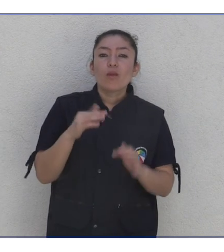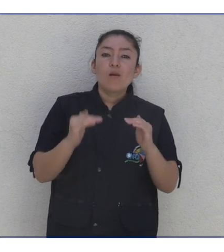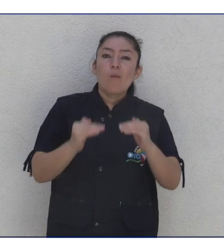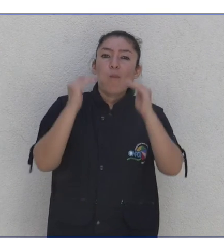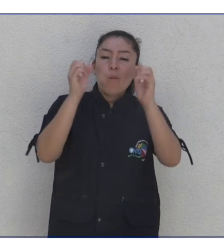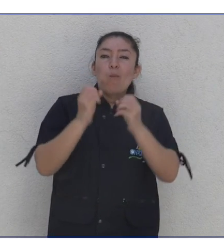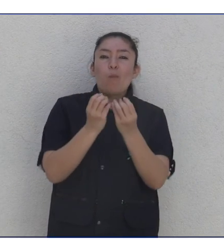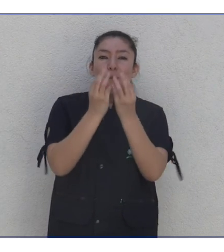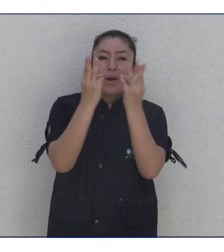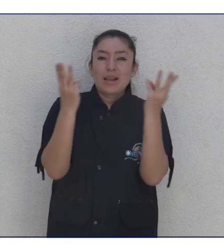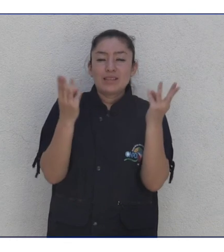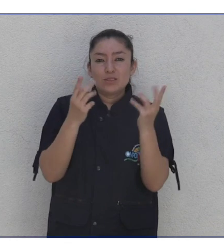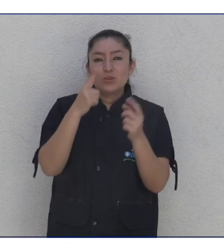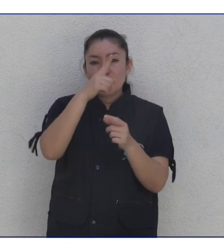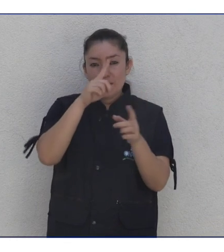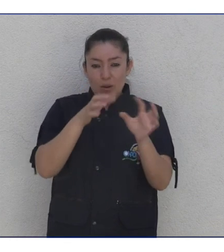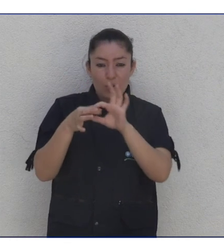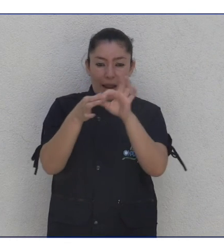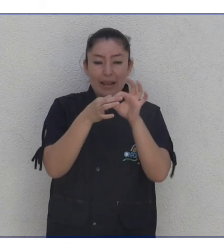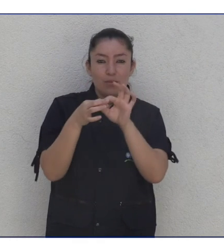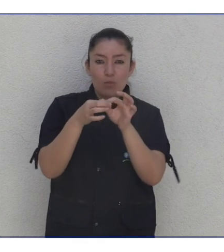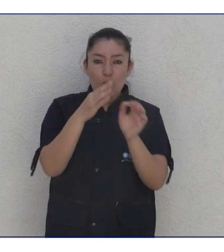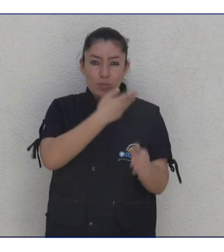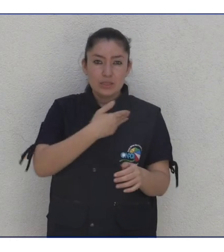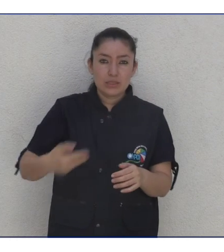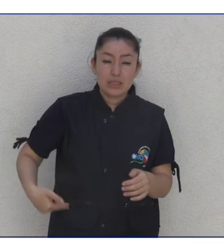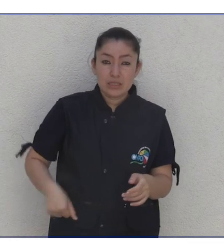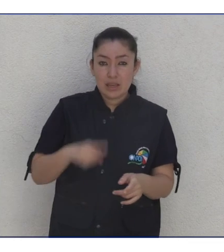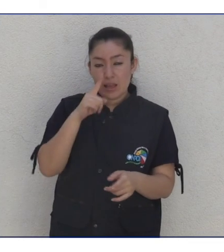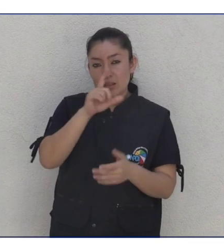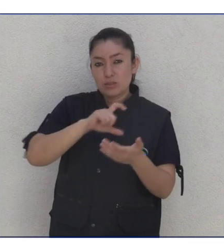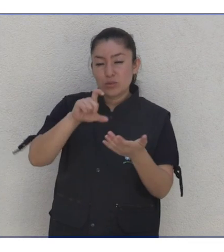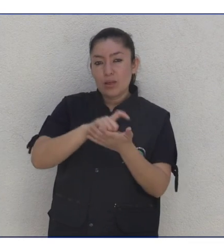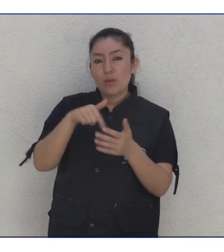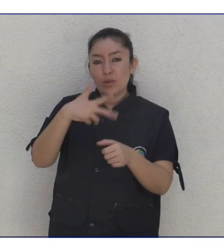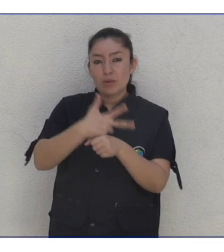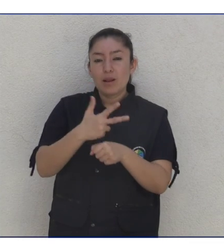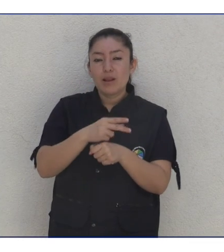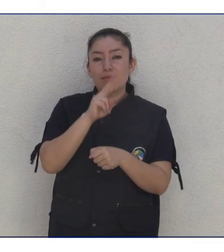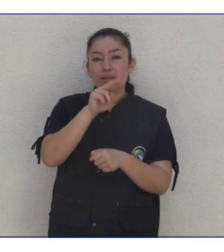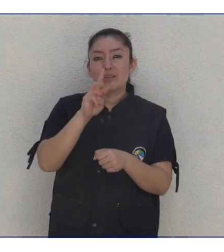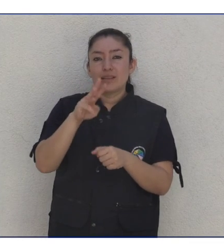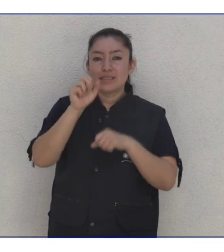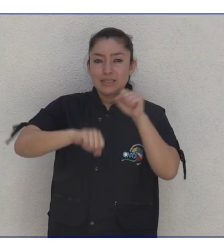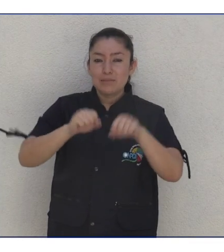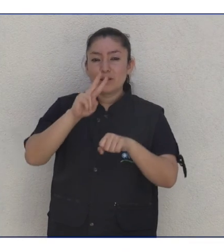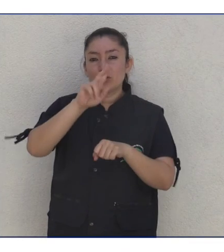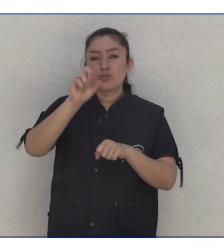Organismo Legislativo en la ciudad de Guatemala el 23 de septiembre del 2008.